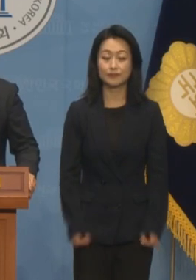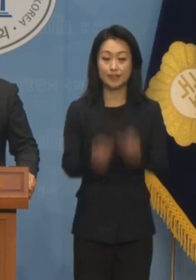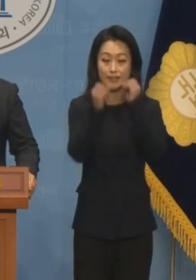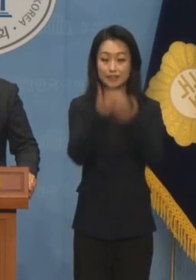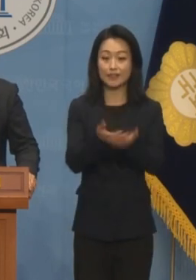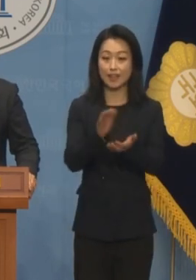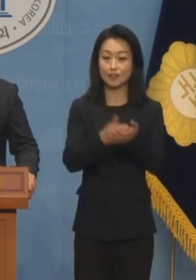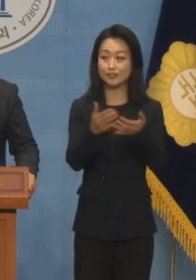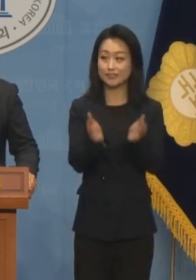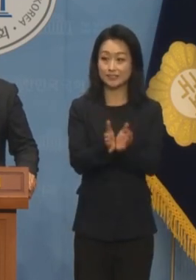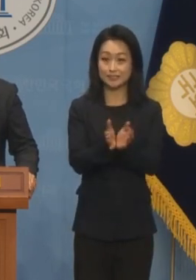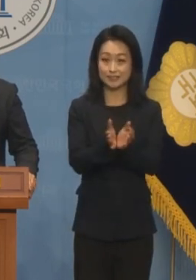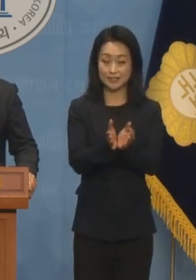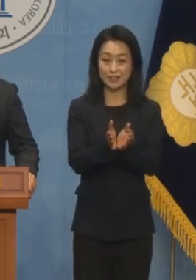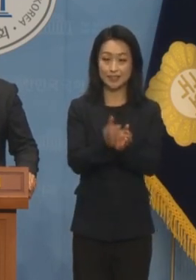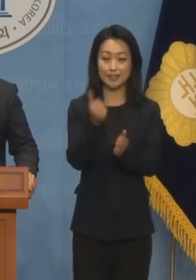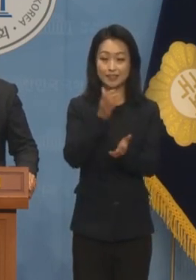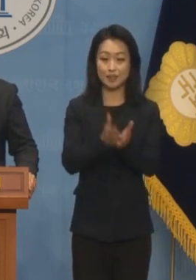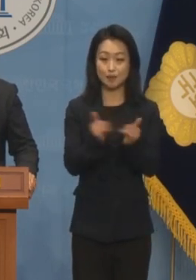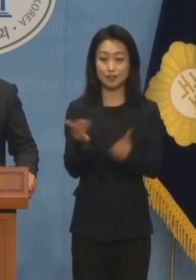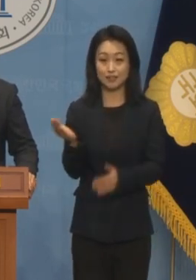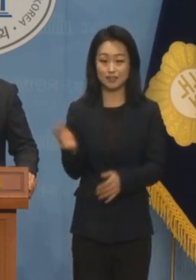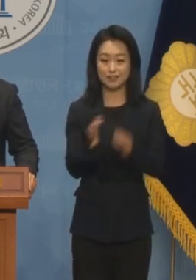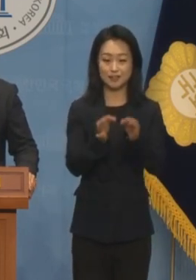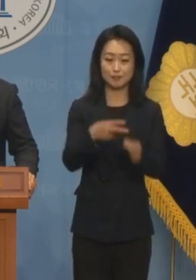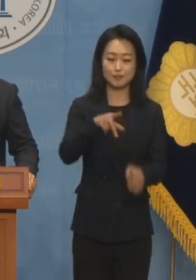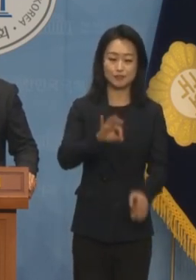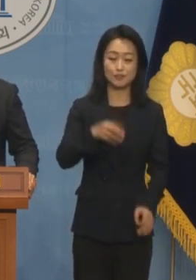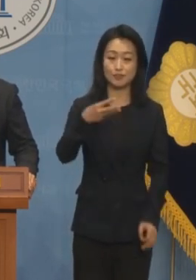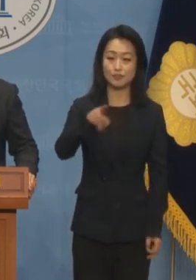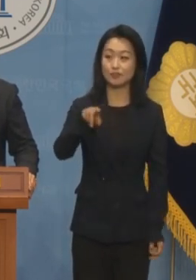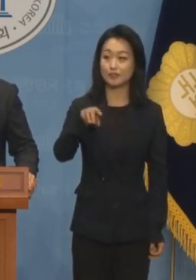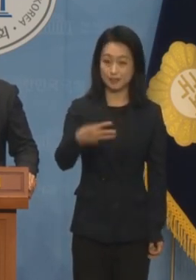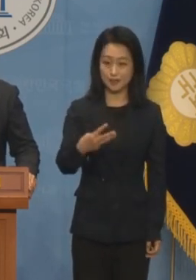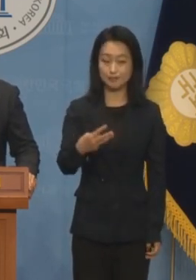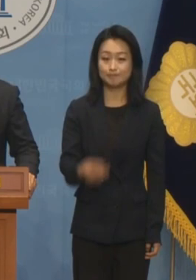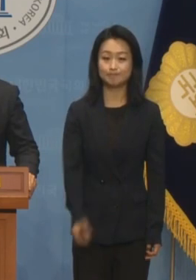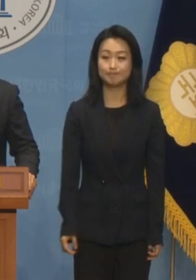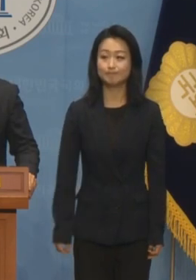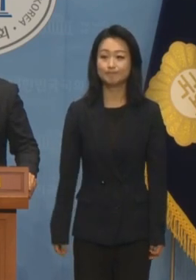개혁신당 수석대변인 김성렬입니다. 시작하겠습니다.